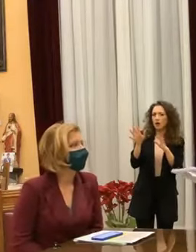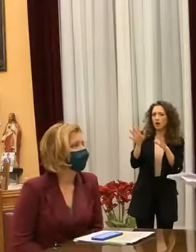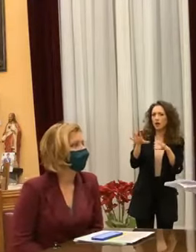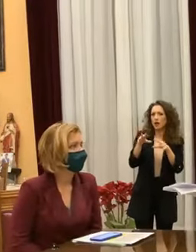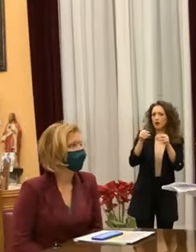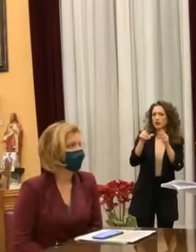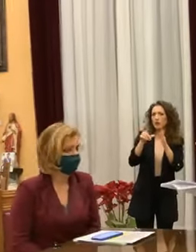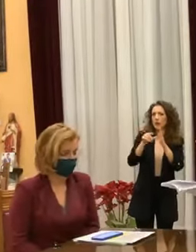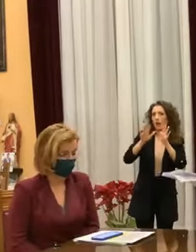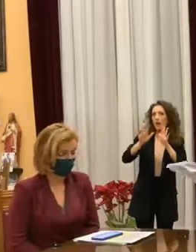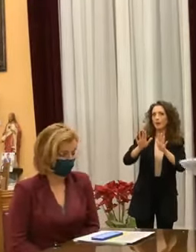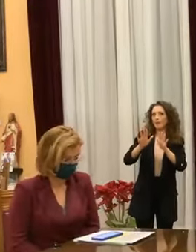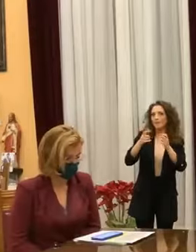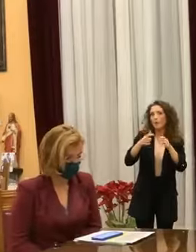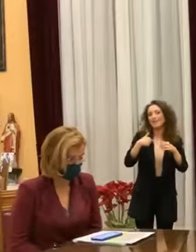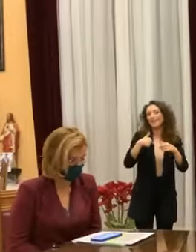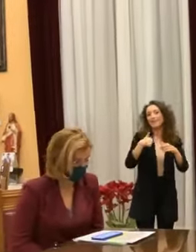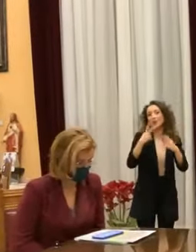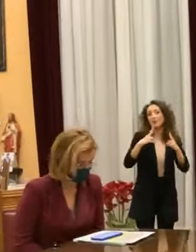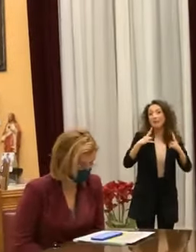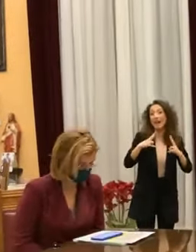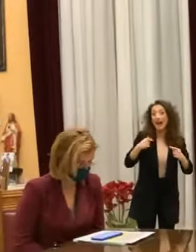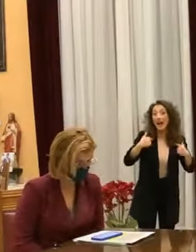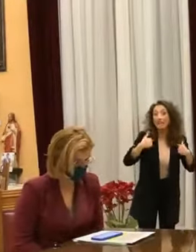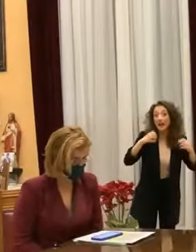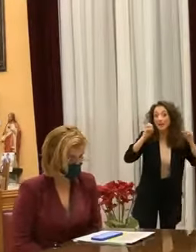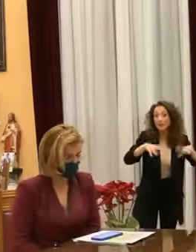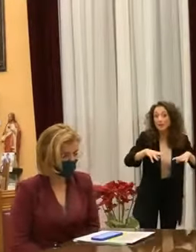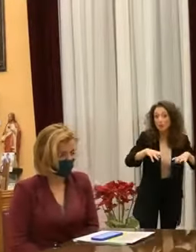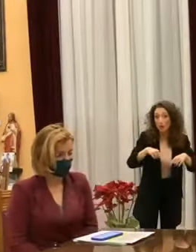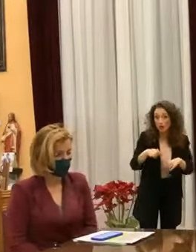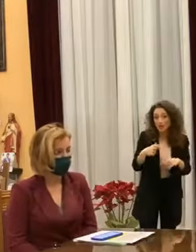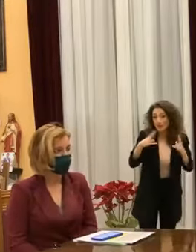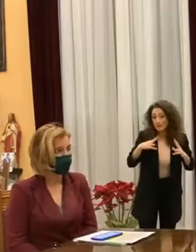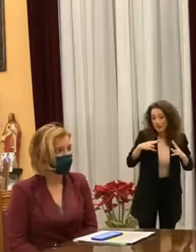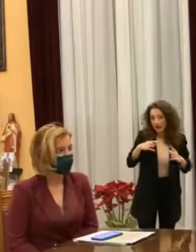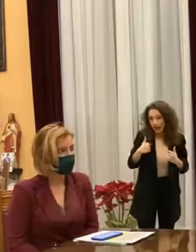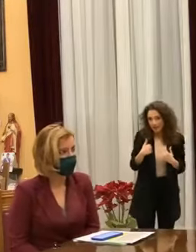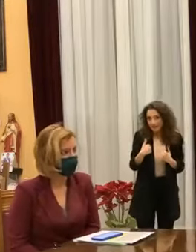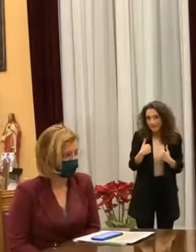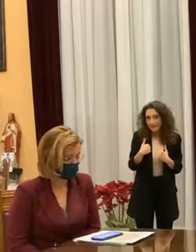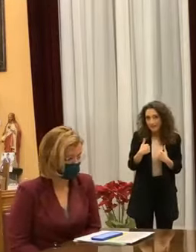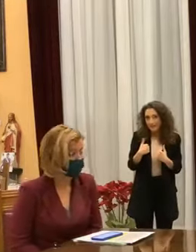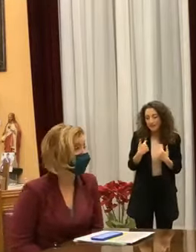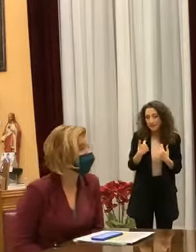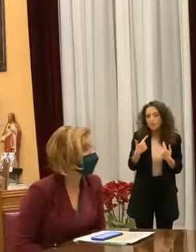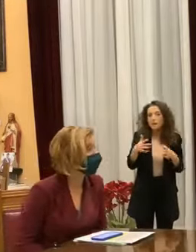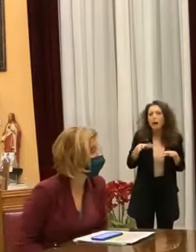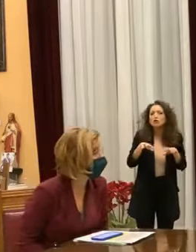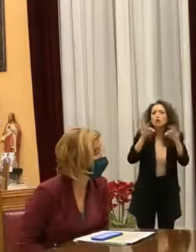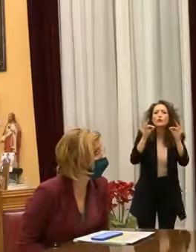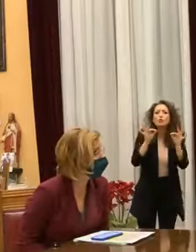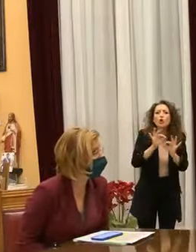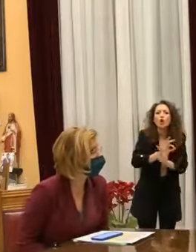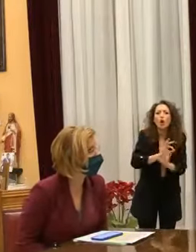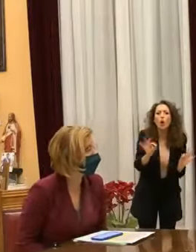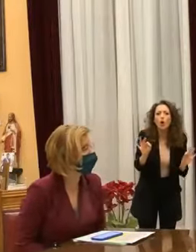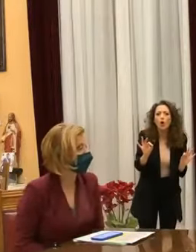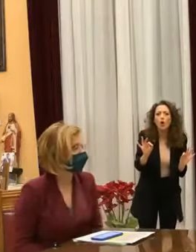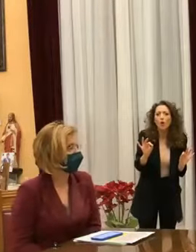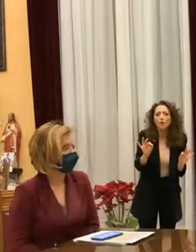dimesso. Guardate, sì. Si sono inventati pure questo, ma nel frattempo non veniva sospeso. E l'11 gennaio noi eravamo diventati